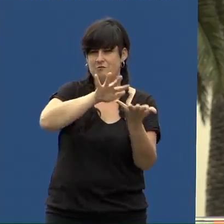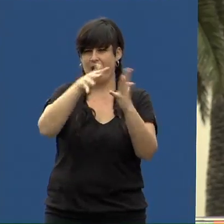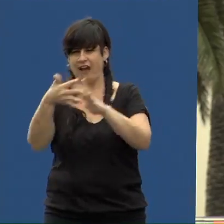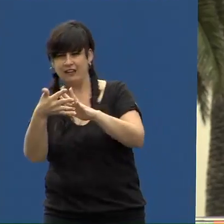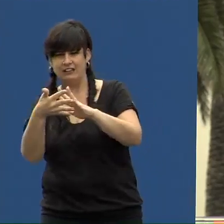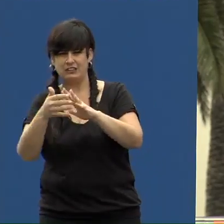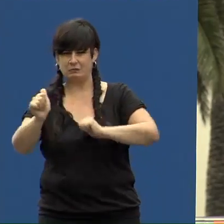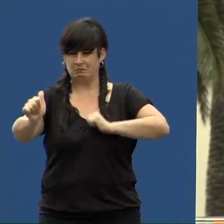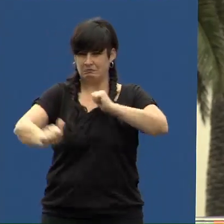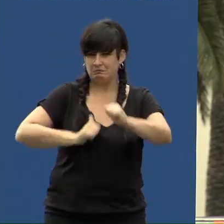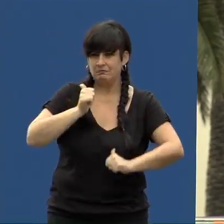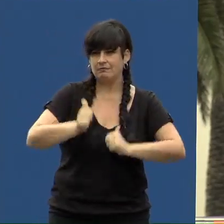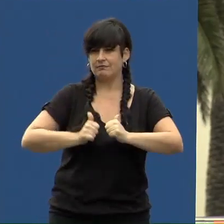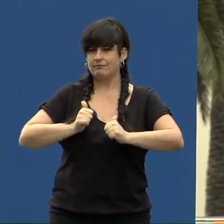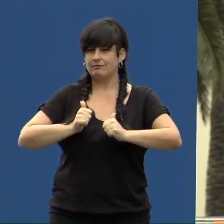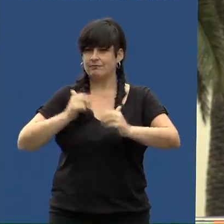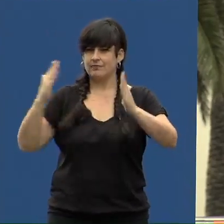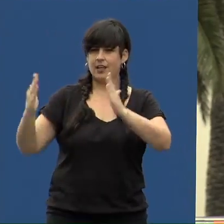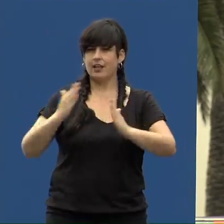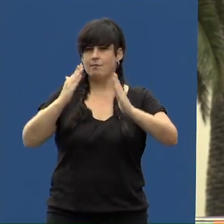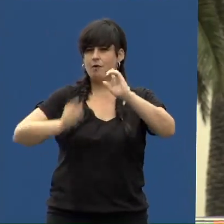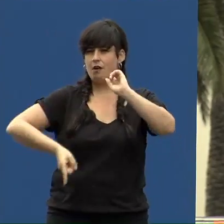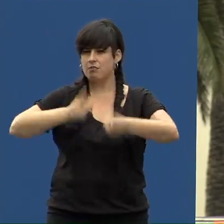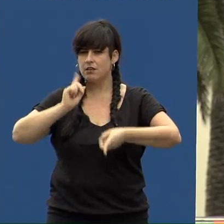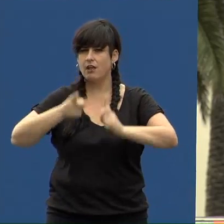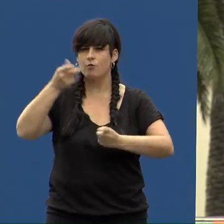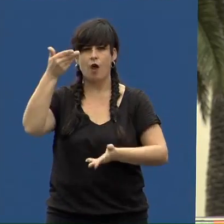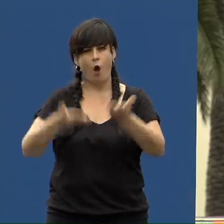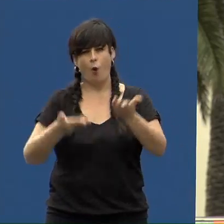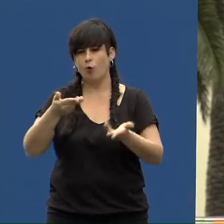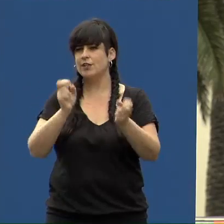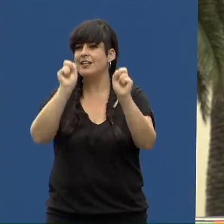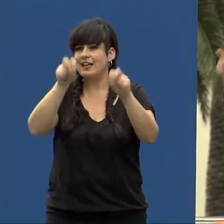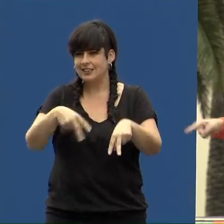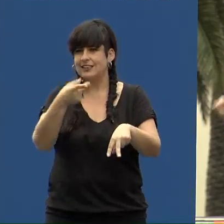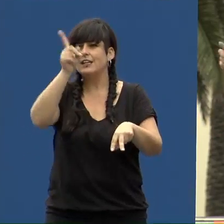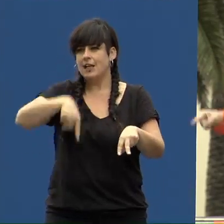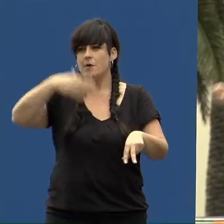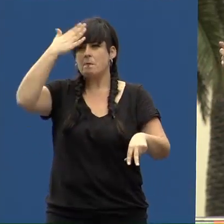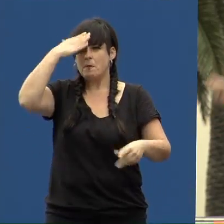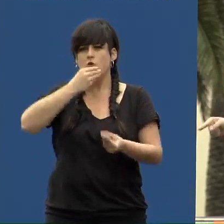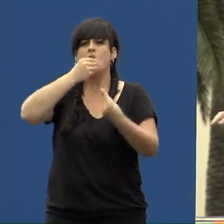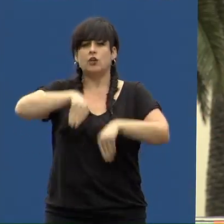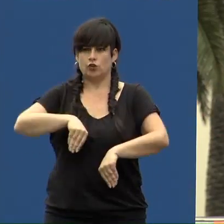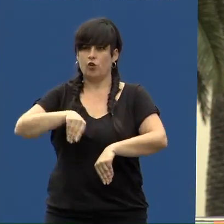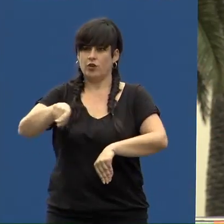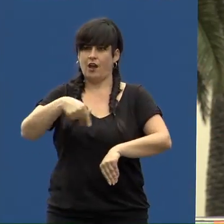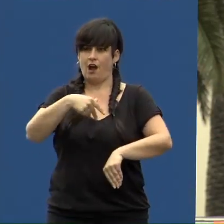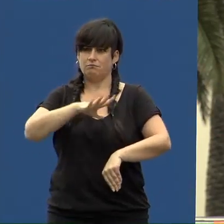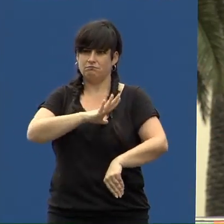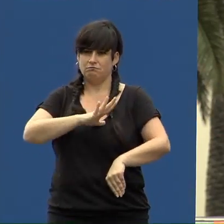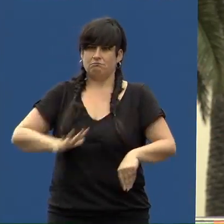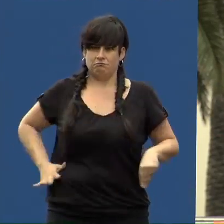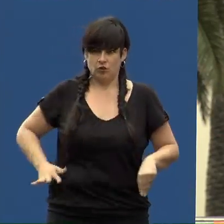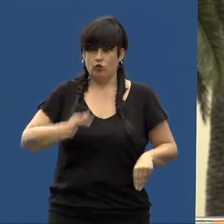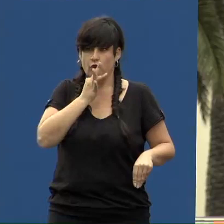de una dictadura donde no se hizo justicia ni memoria histórica y que está pendiente porque los muertos siguen en las cunetas